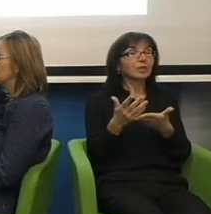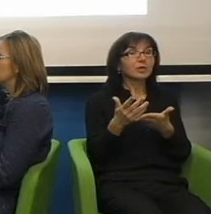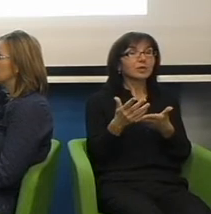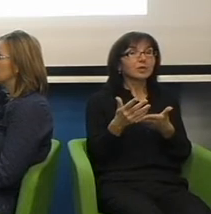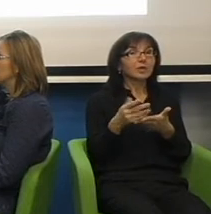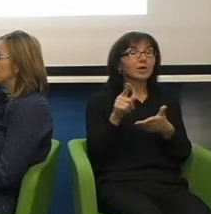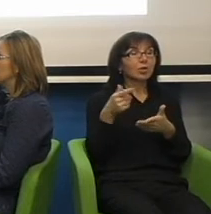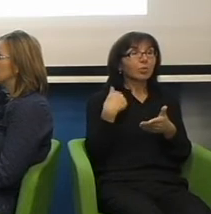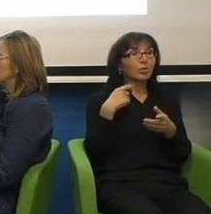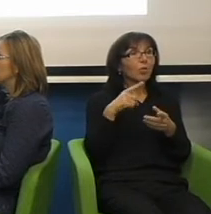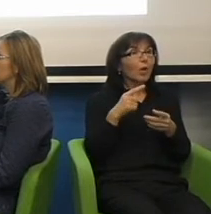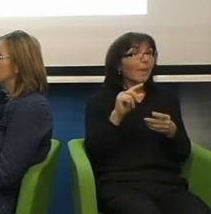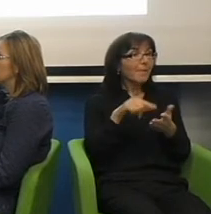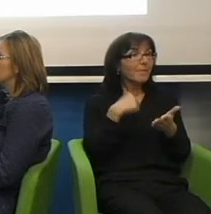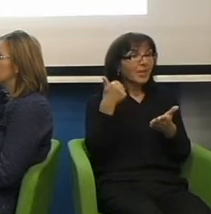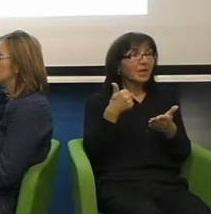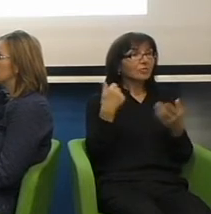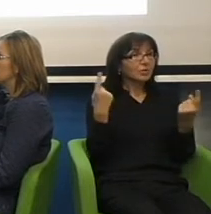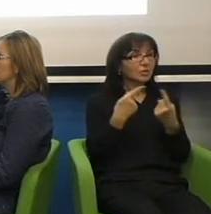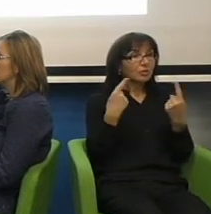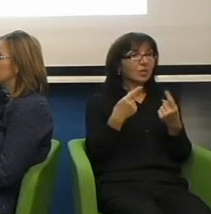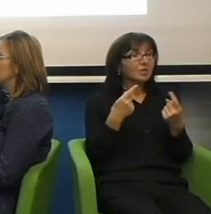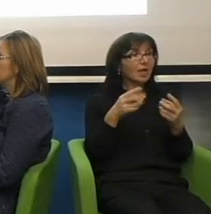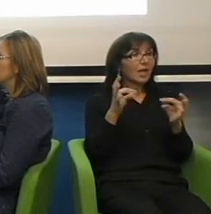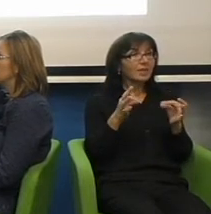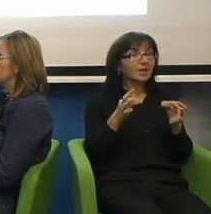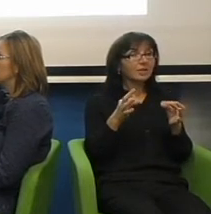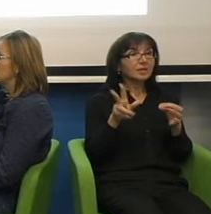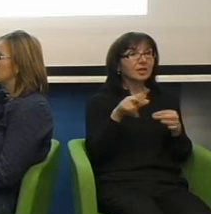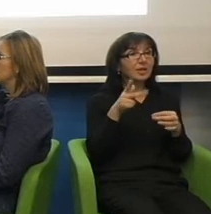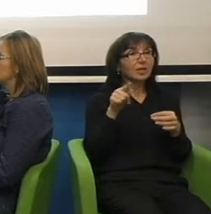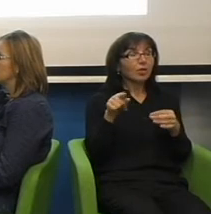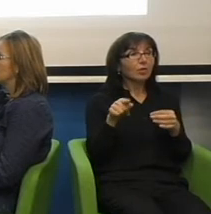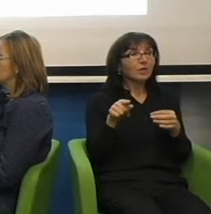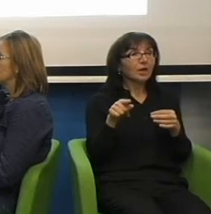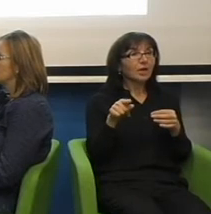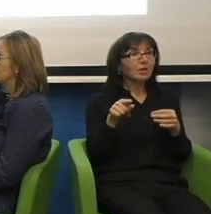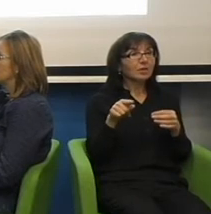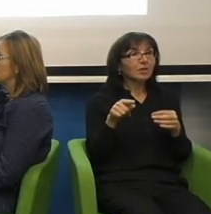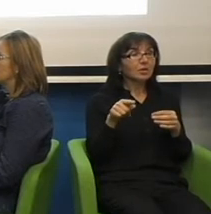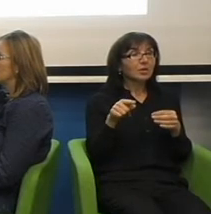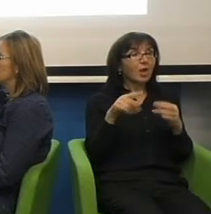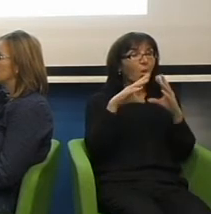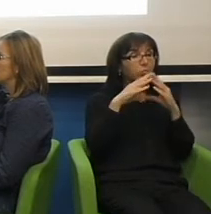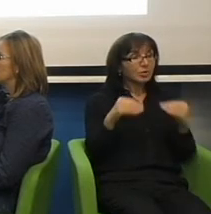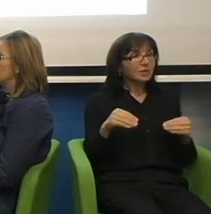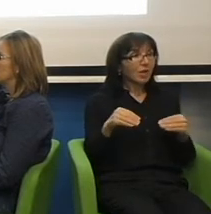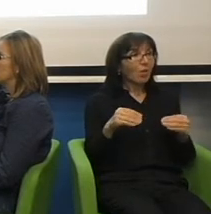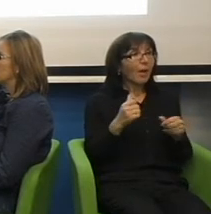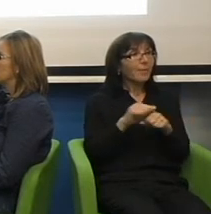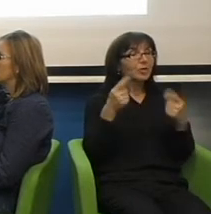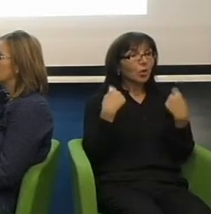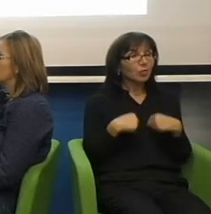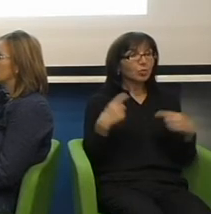I to był taki pierwszy moment, dopiero teraz, kiedy ona przestała być osobą